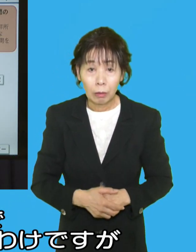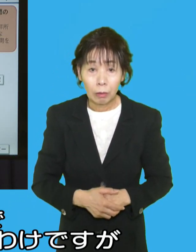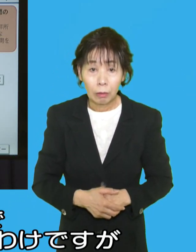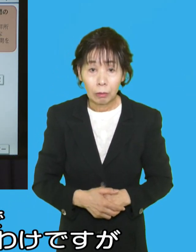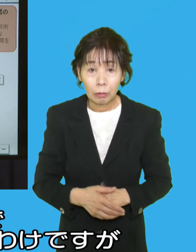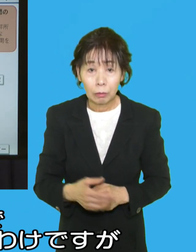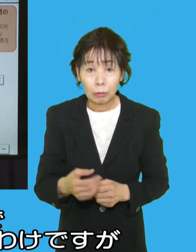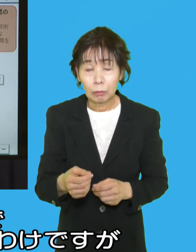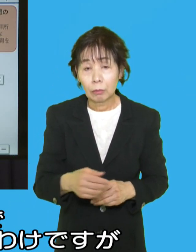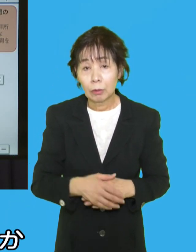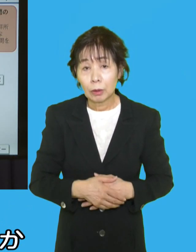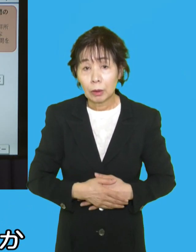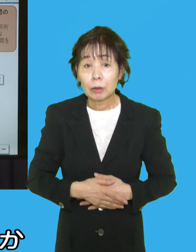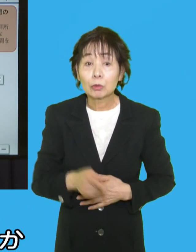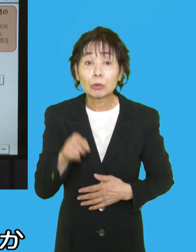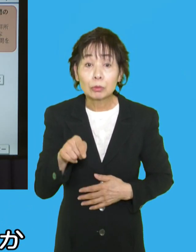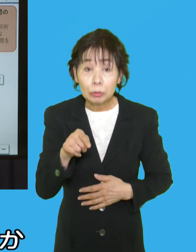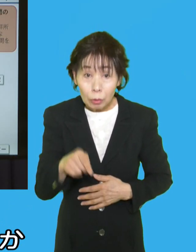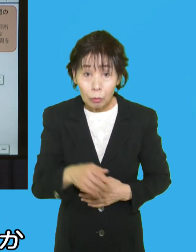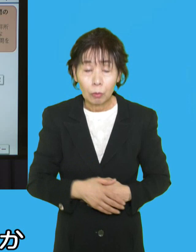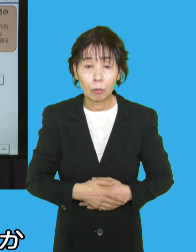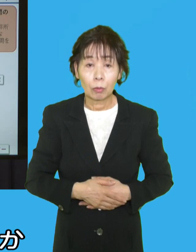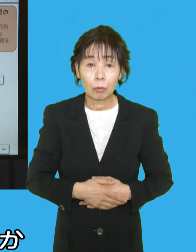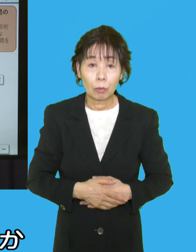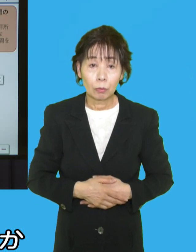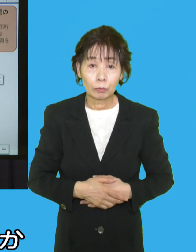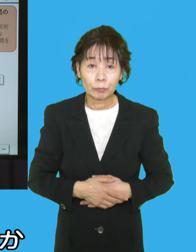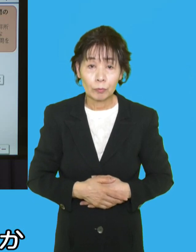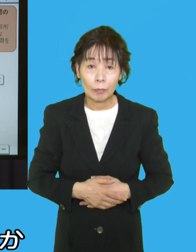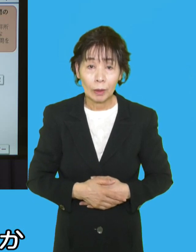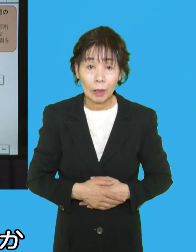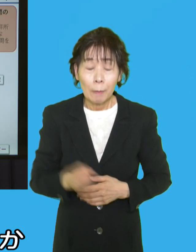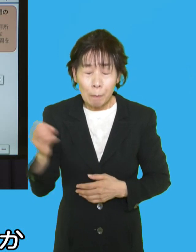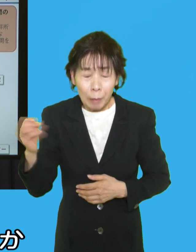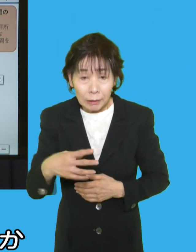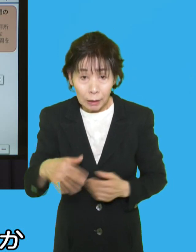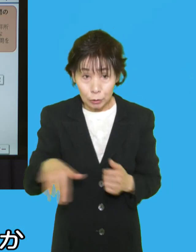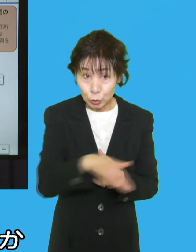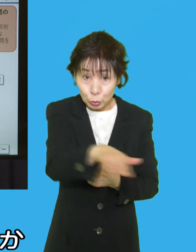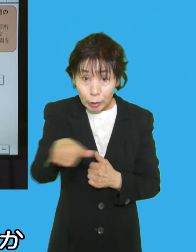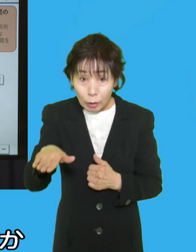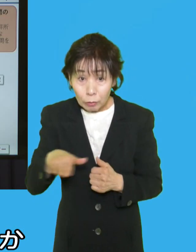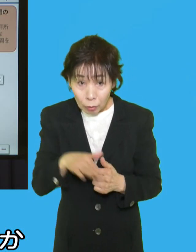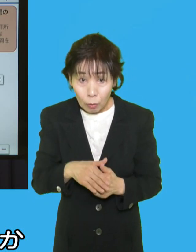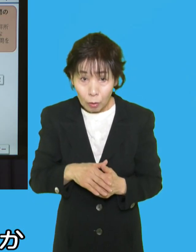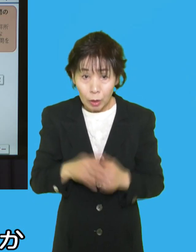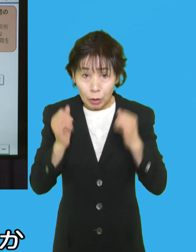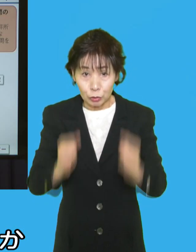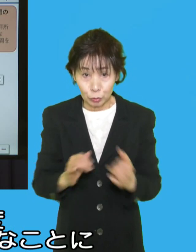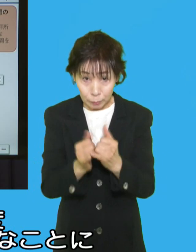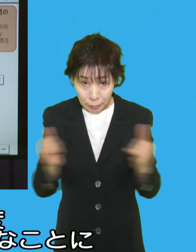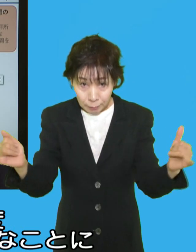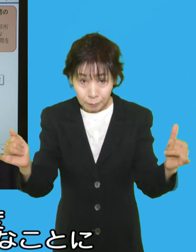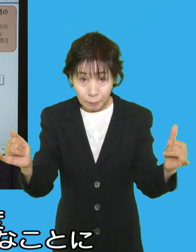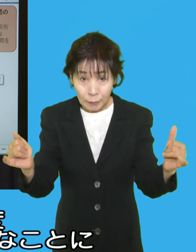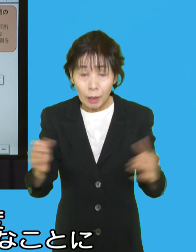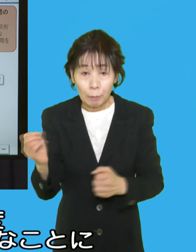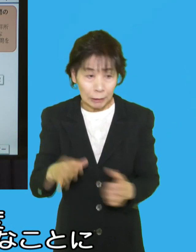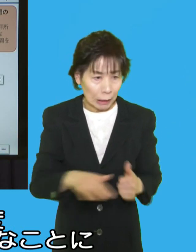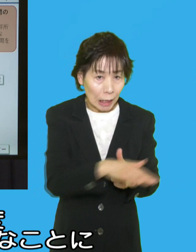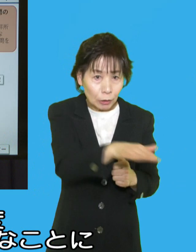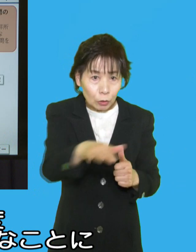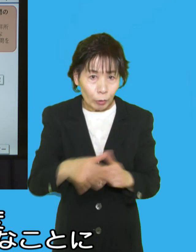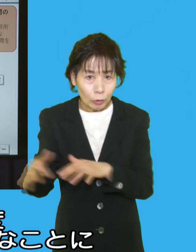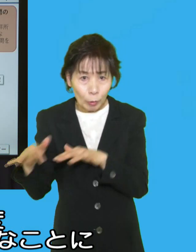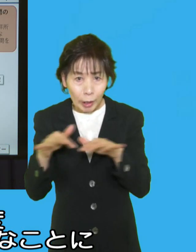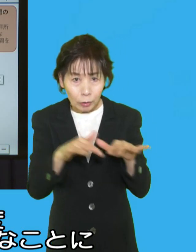しまうわけなんですけれども、そうするとですね、また周辺の住民とかですね、あるいは環境への影